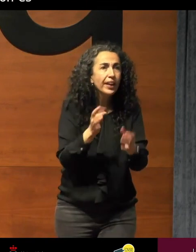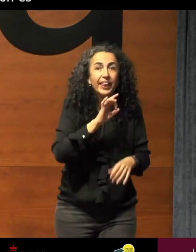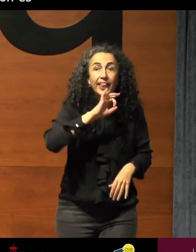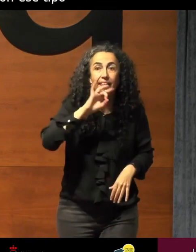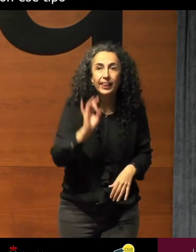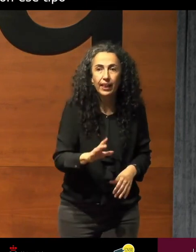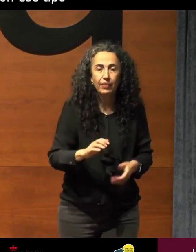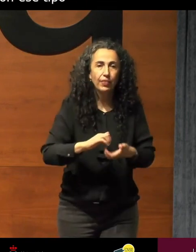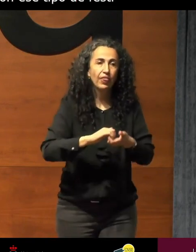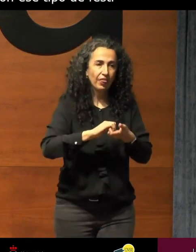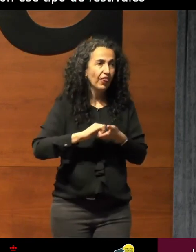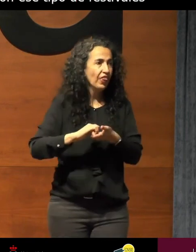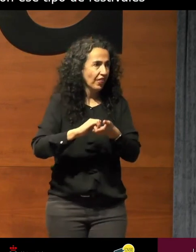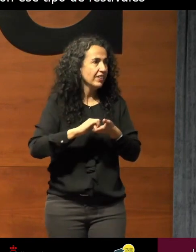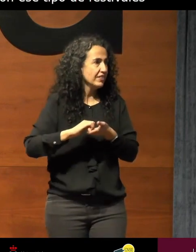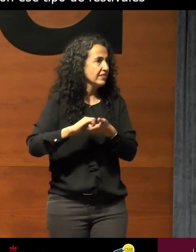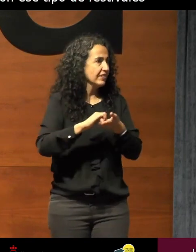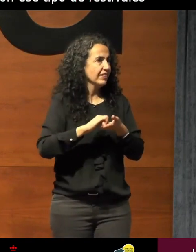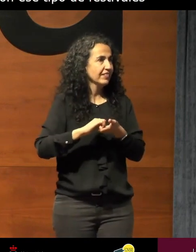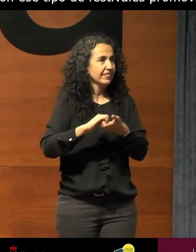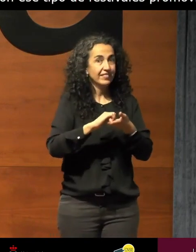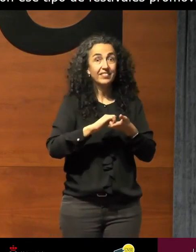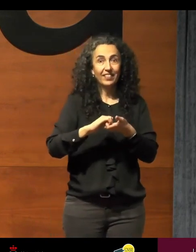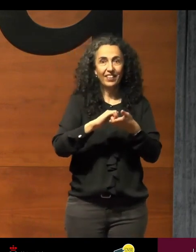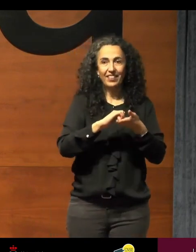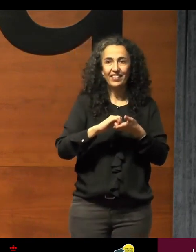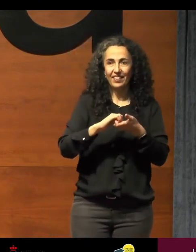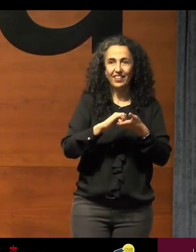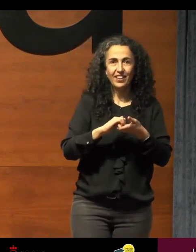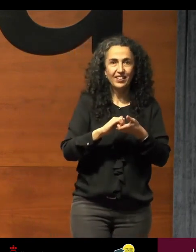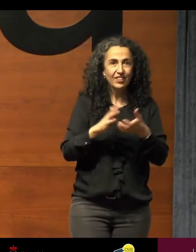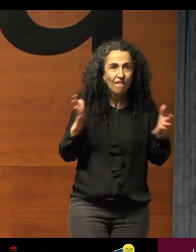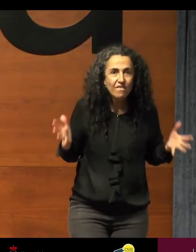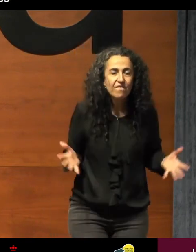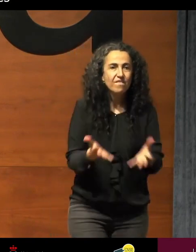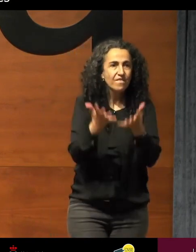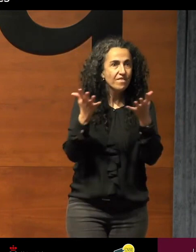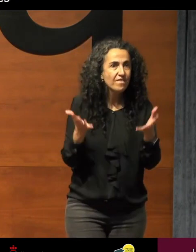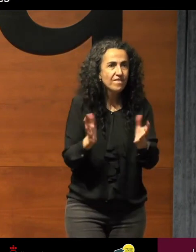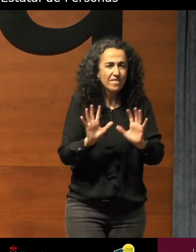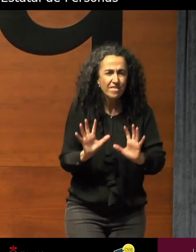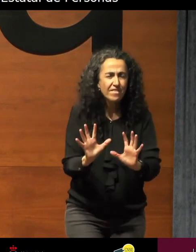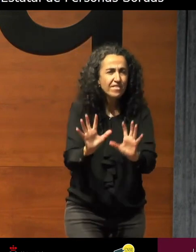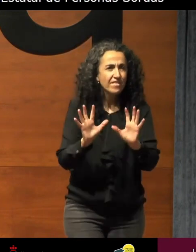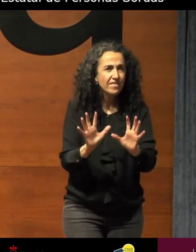festivales, promovidos por la Confederación Estatal de Personas Sordas,